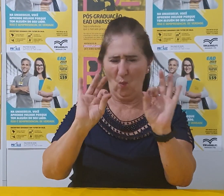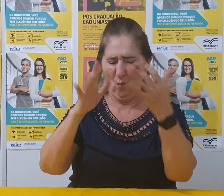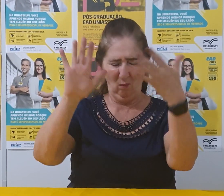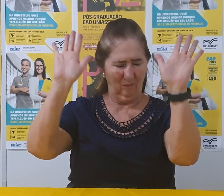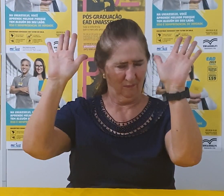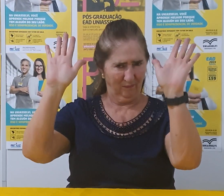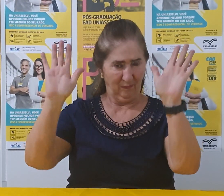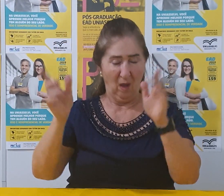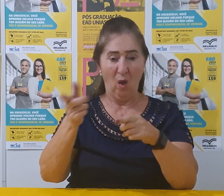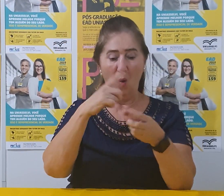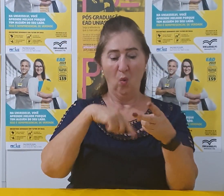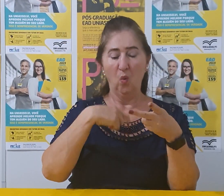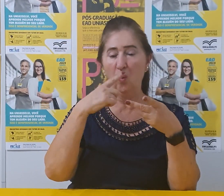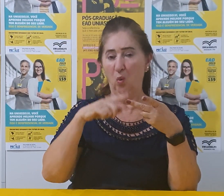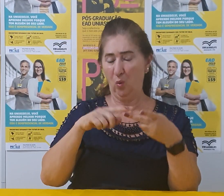Antônio Manuel,